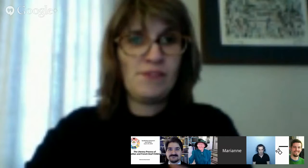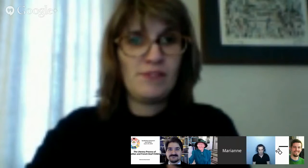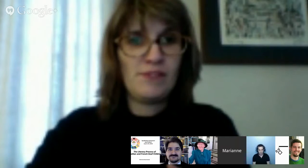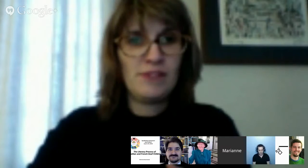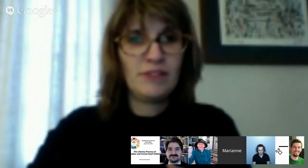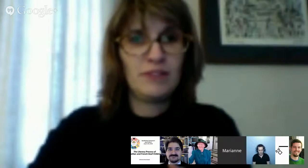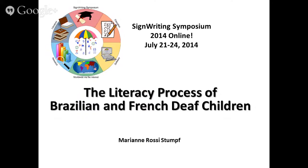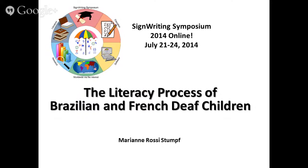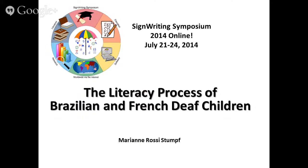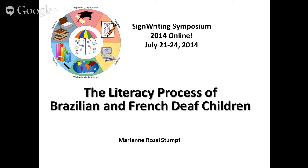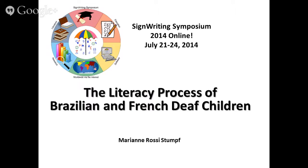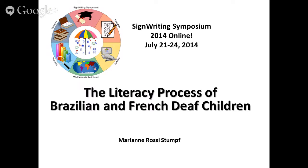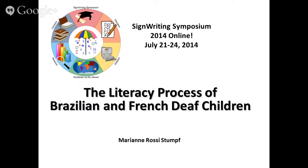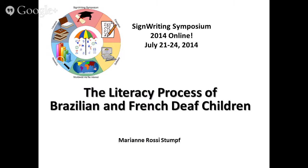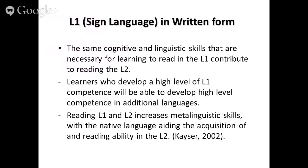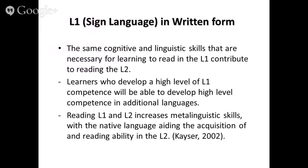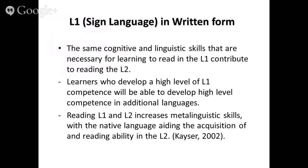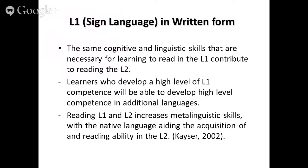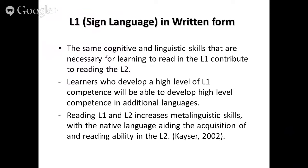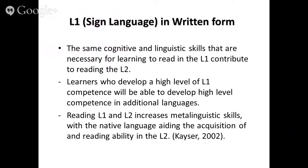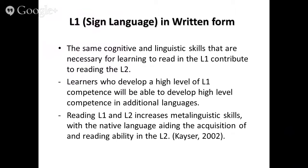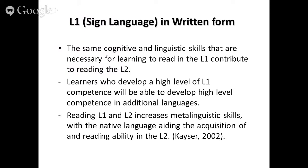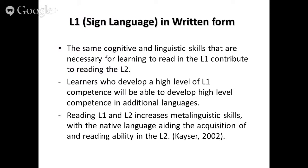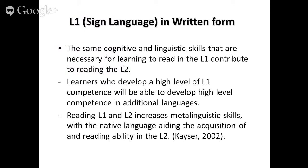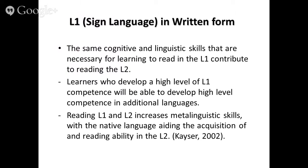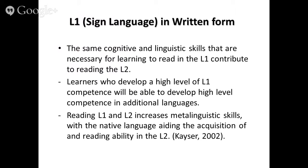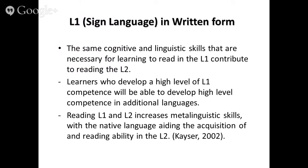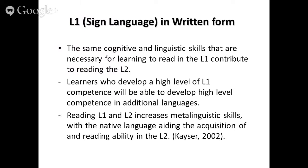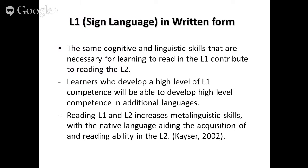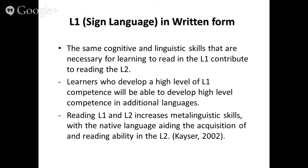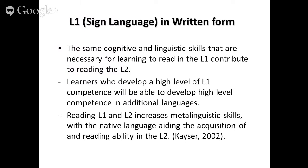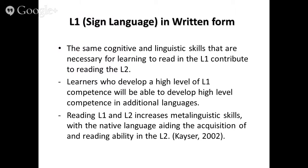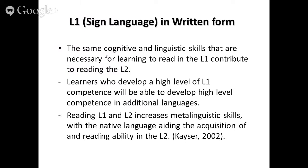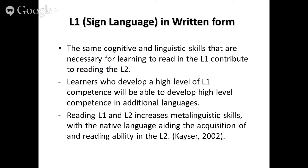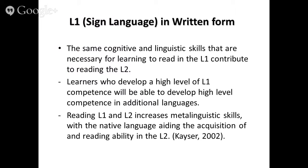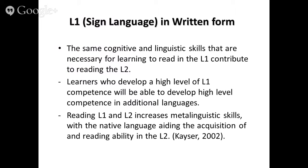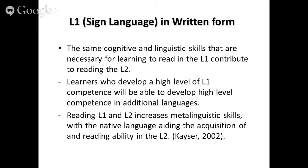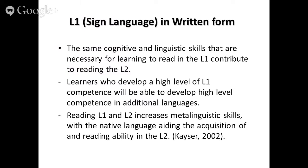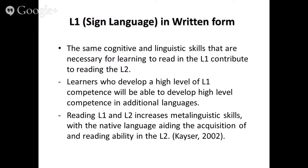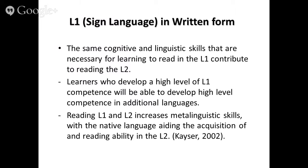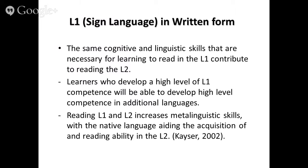Adam, por favor, clique em passe o próximo PowerPoint. Next.